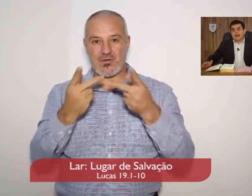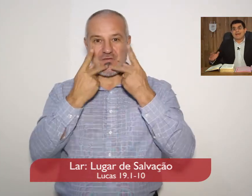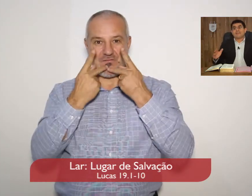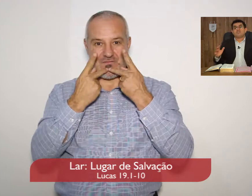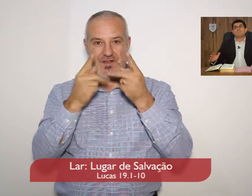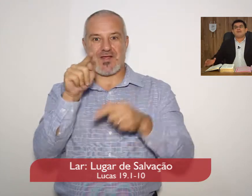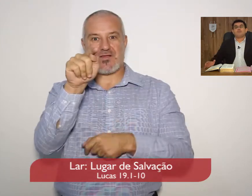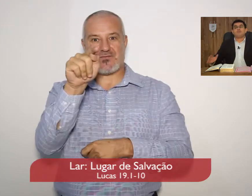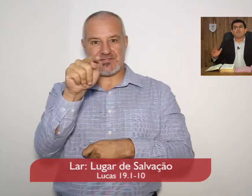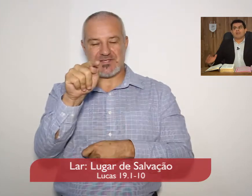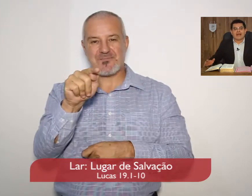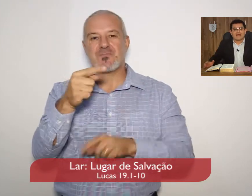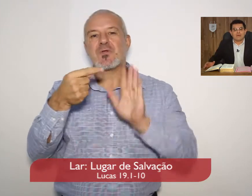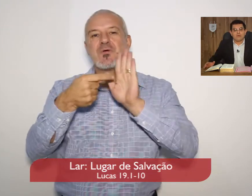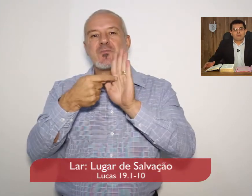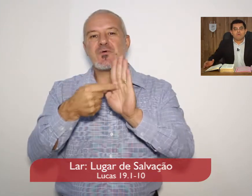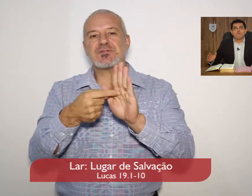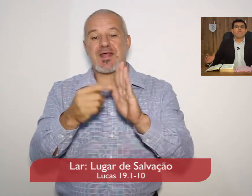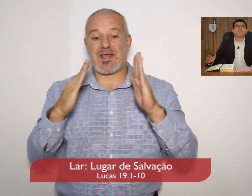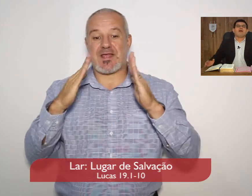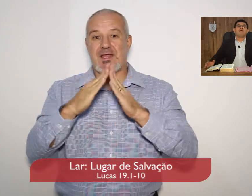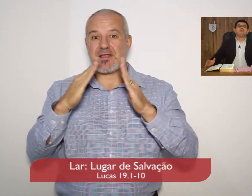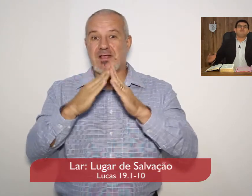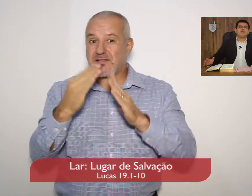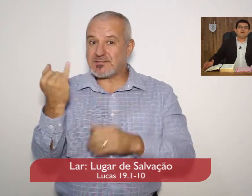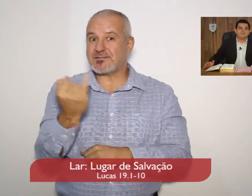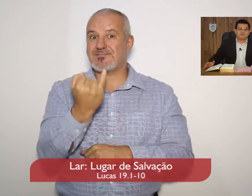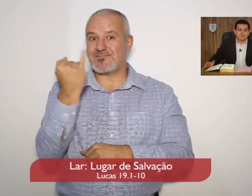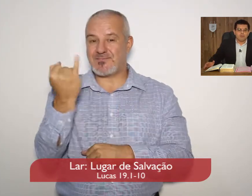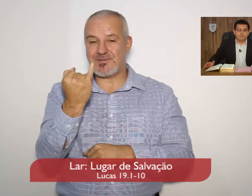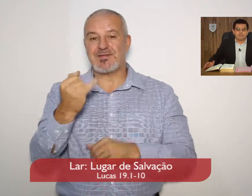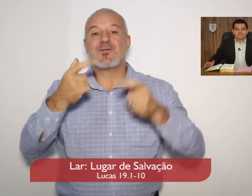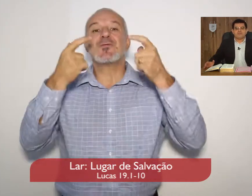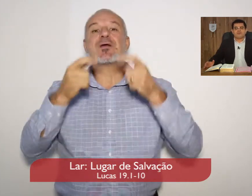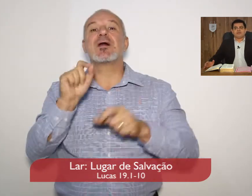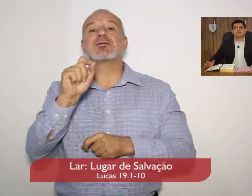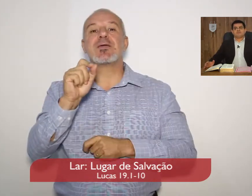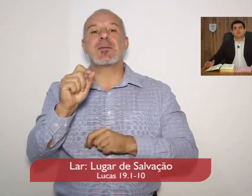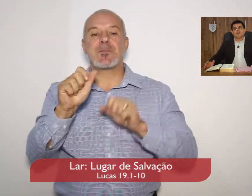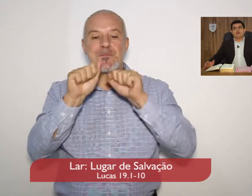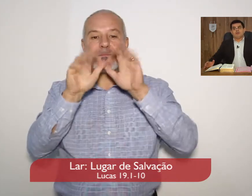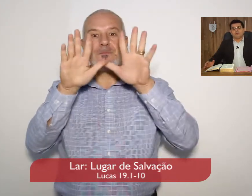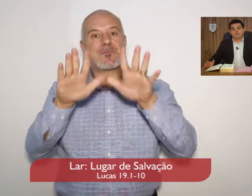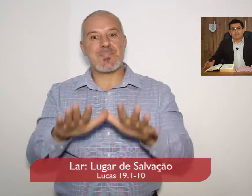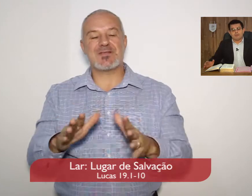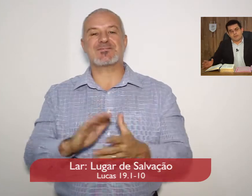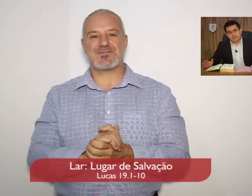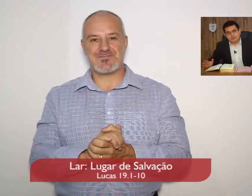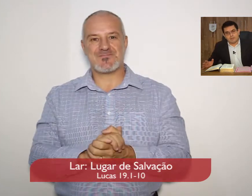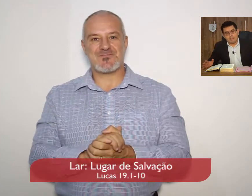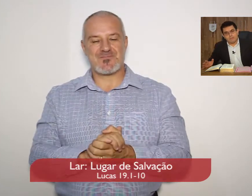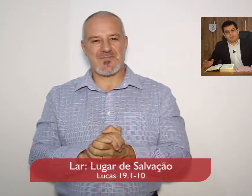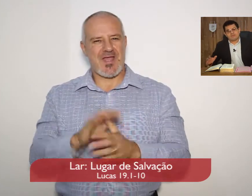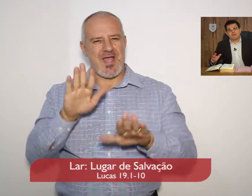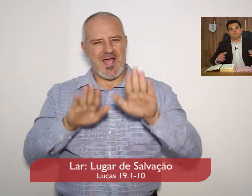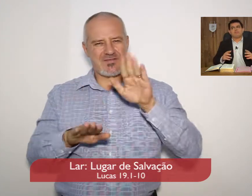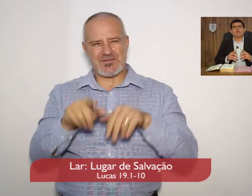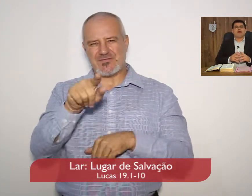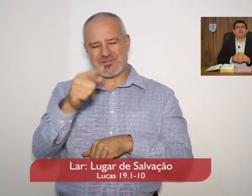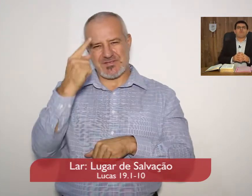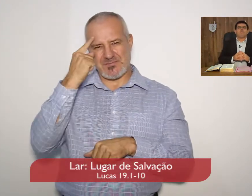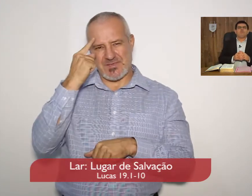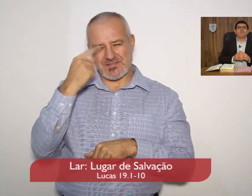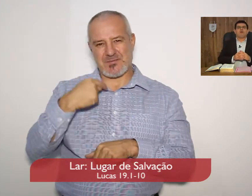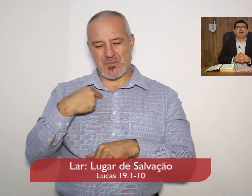momento, a respeito do lar como um local de bênção. Muitas vezes, querido e querida, nós temos